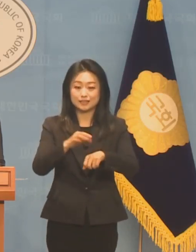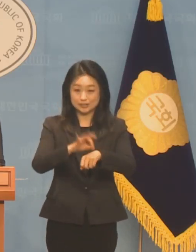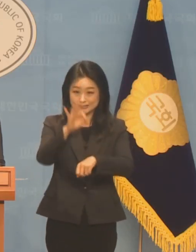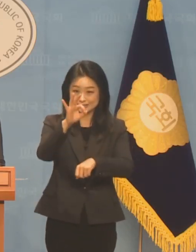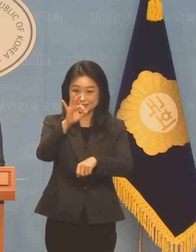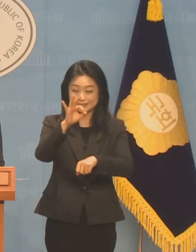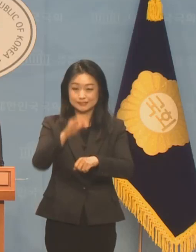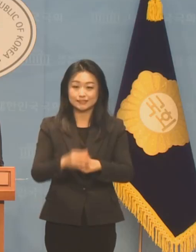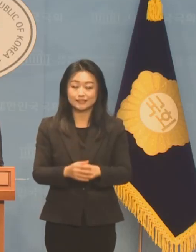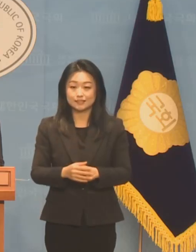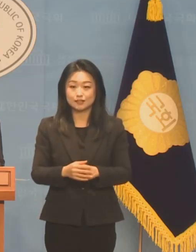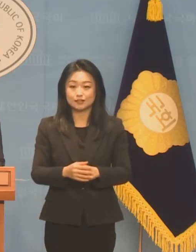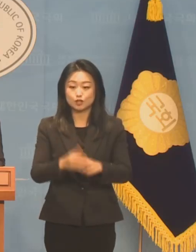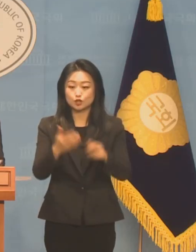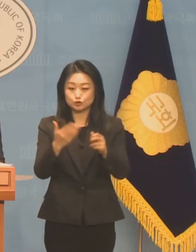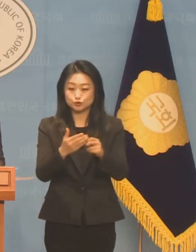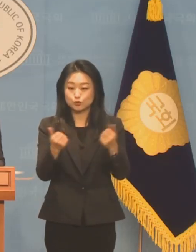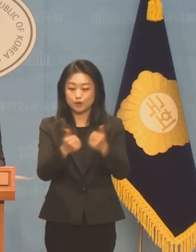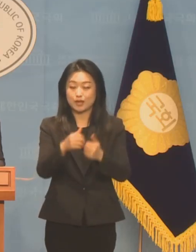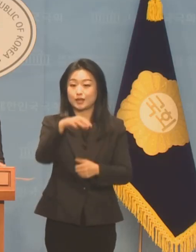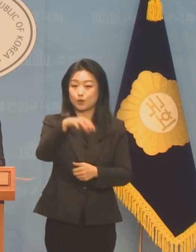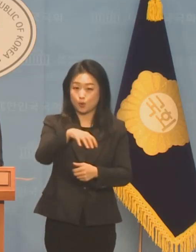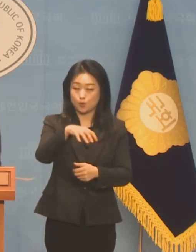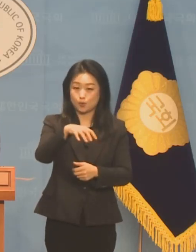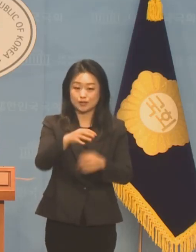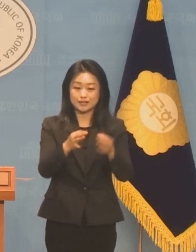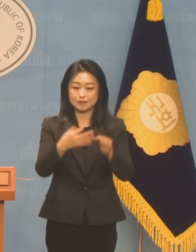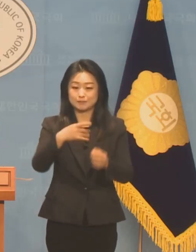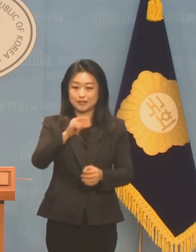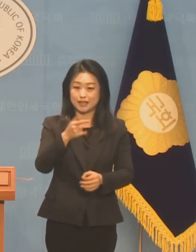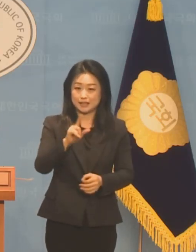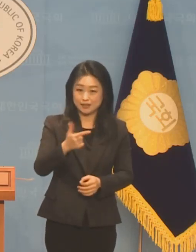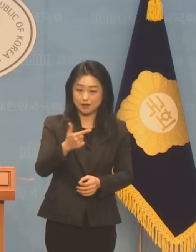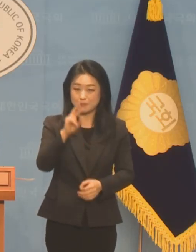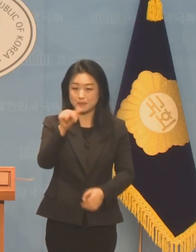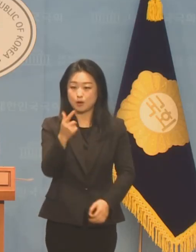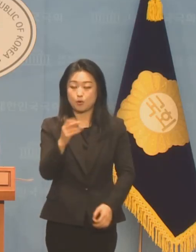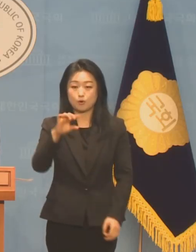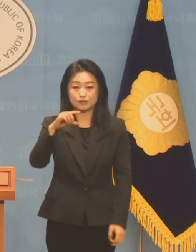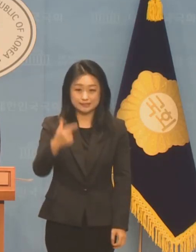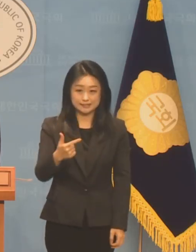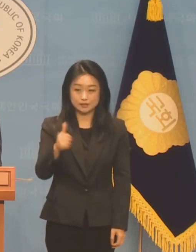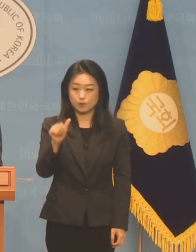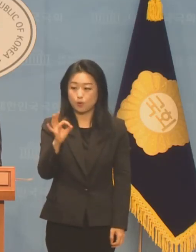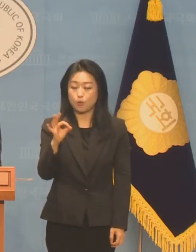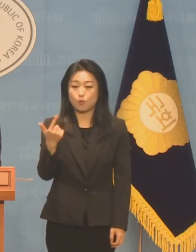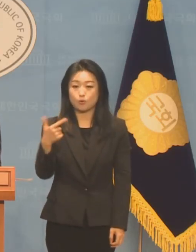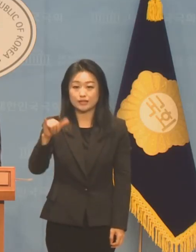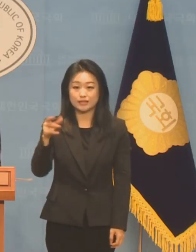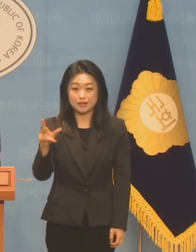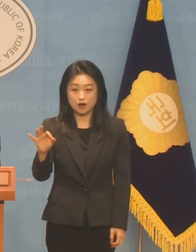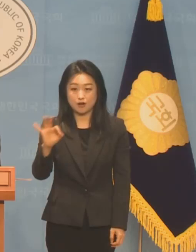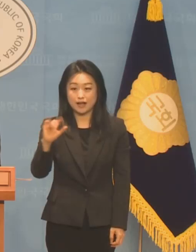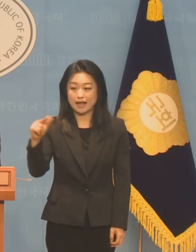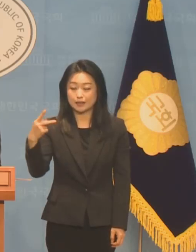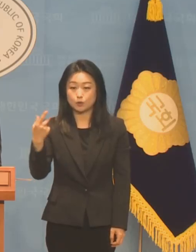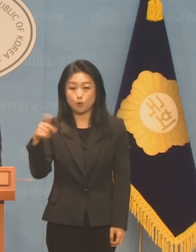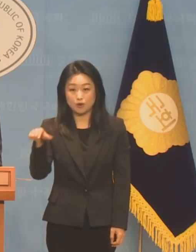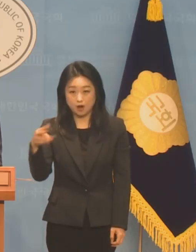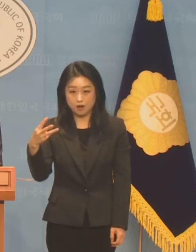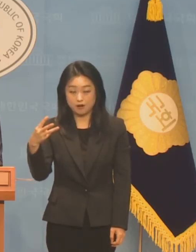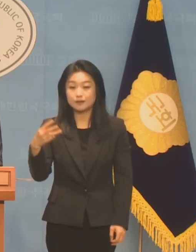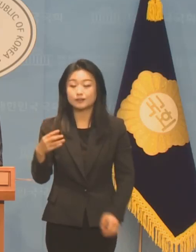10시 의원회관 제9간담회실에서 김태년, 박홍근, 오기영, 안도걸 의원실